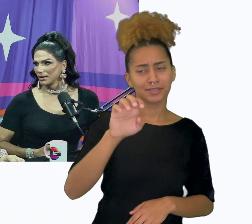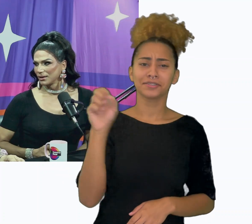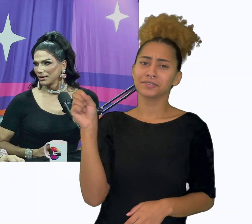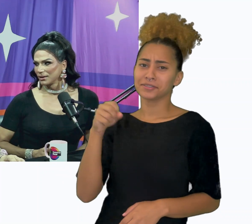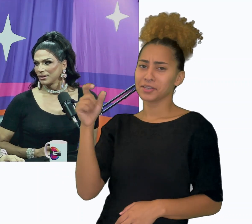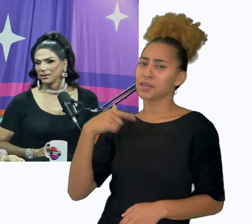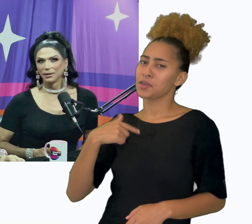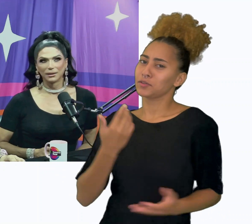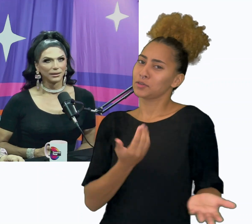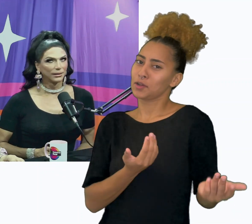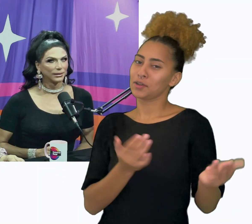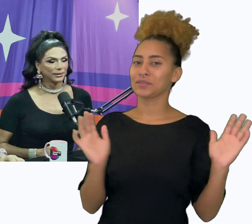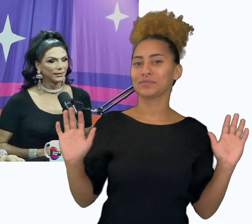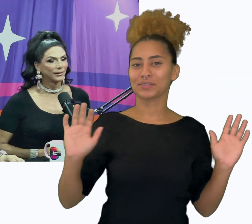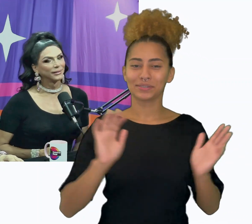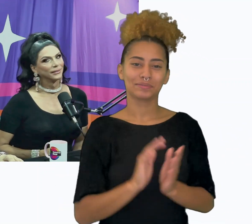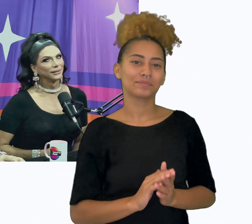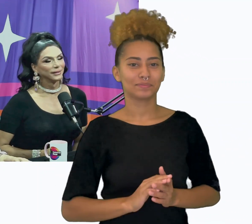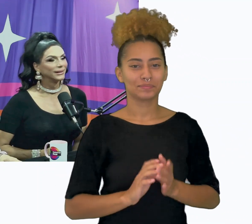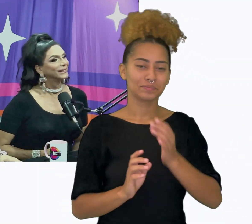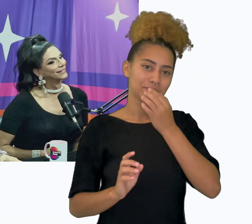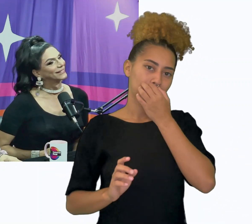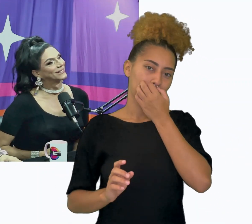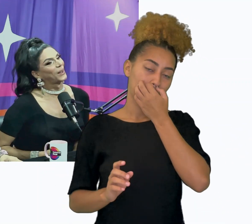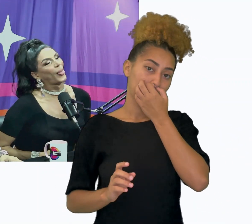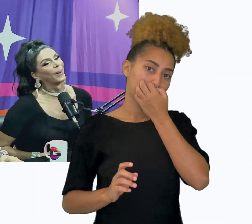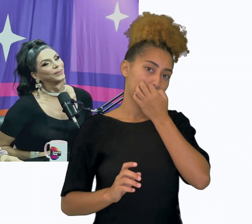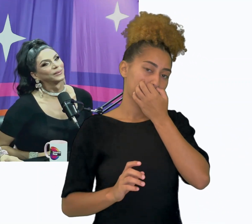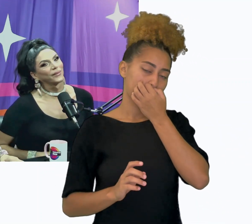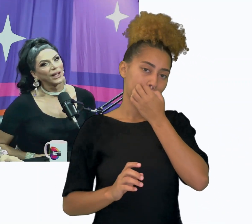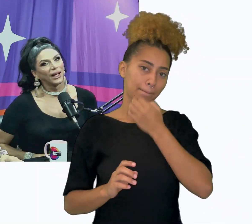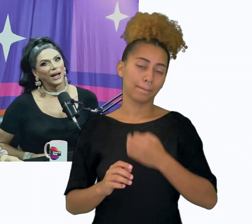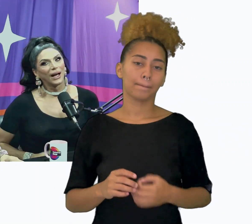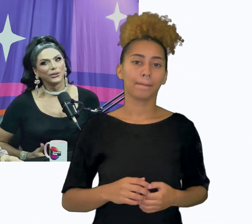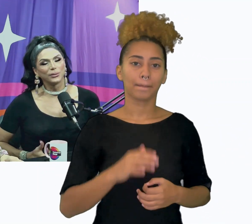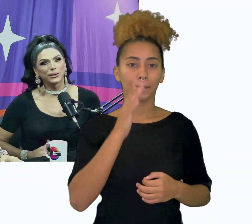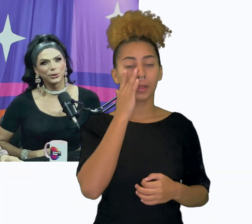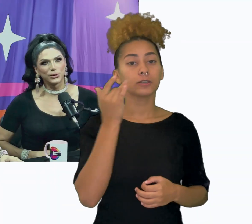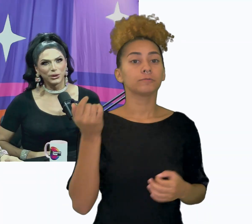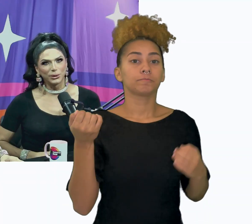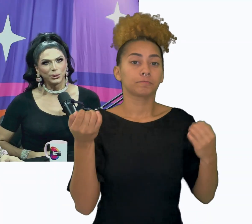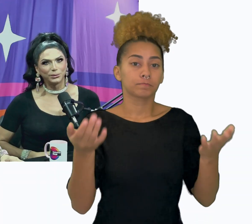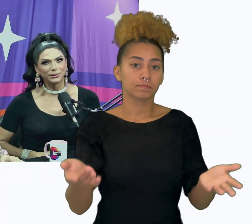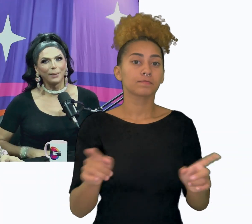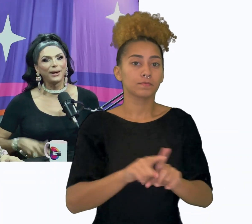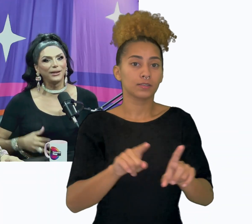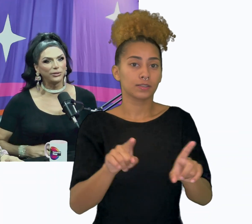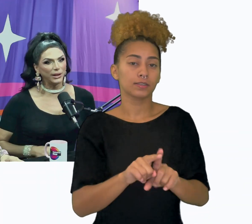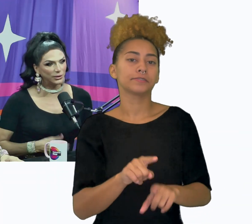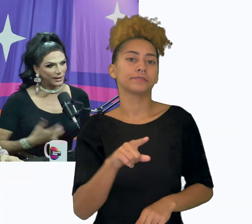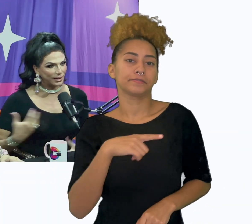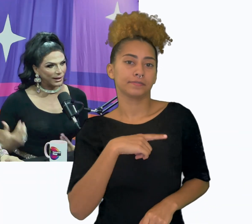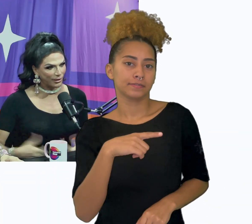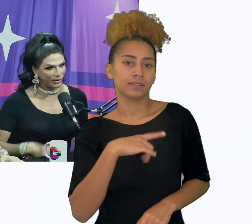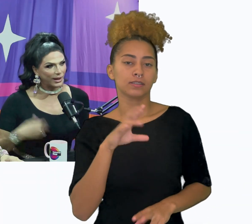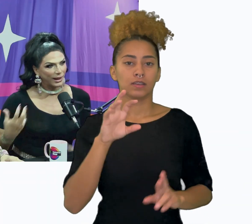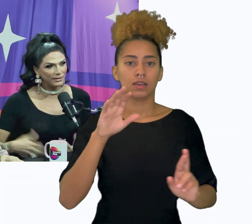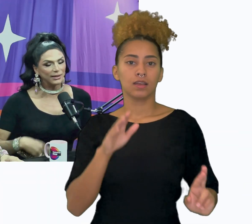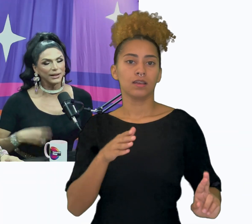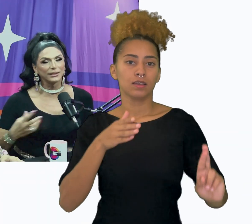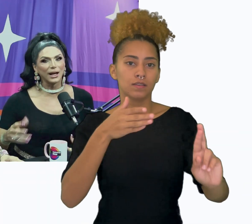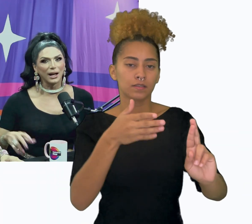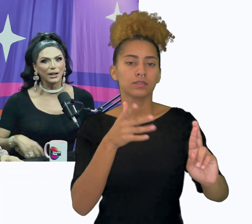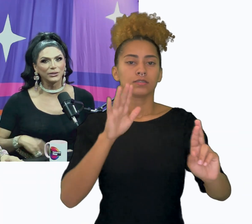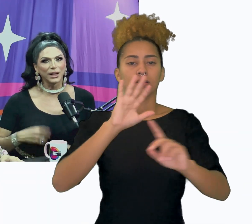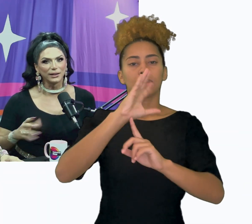novinha. Louca, né? E a Adma, como é que surgiu? A Adma surgiu também vindo dessa referência,